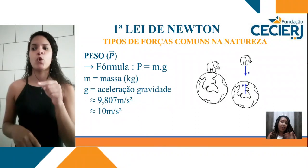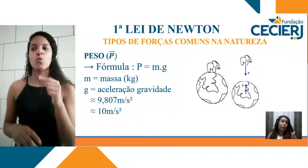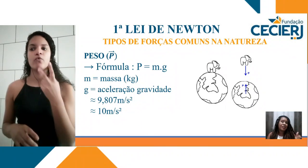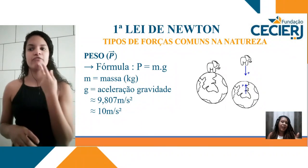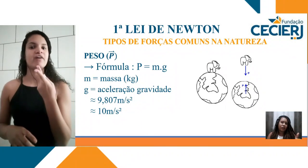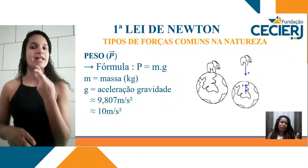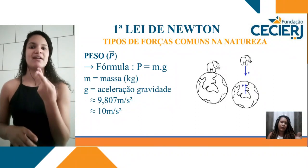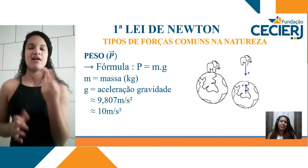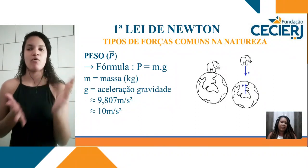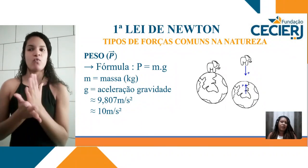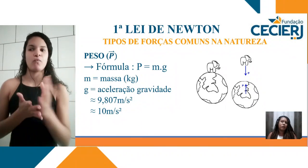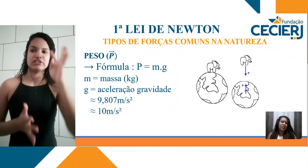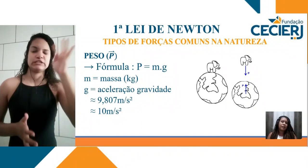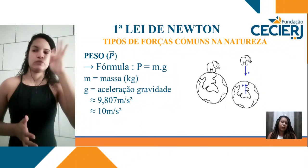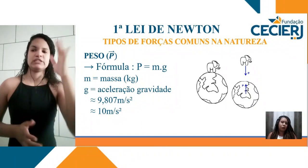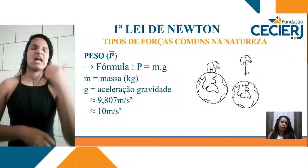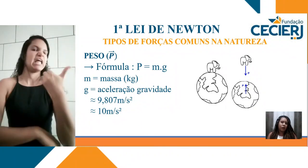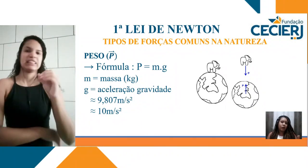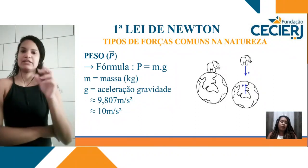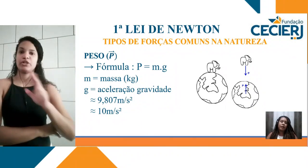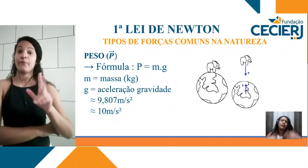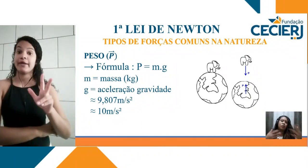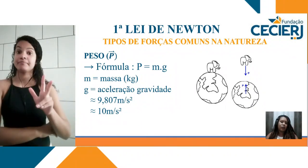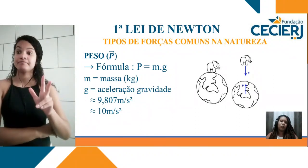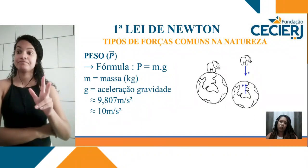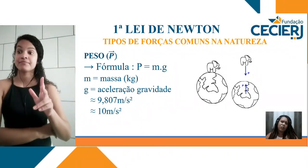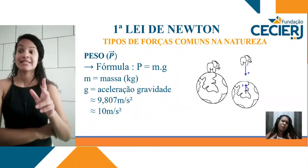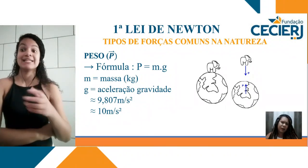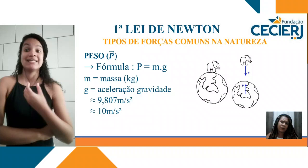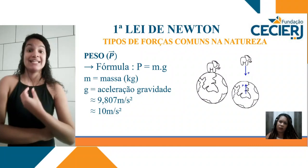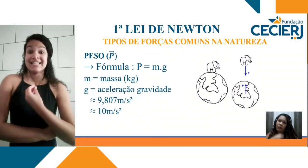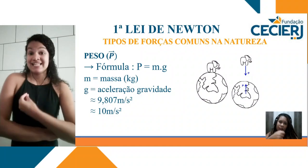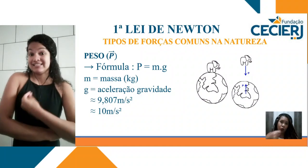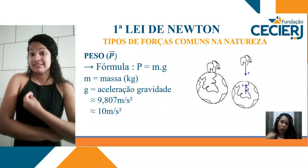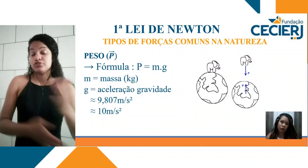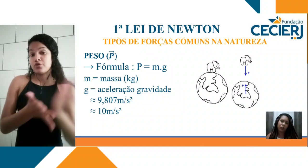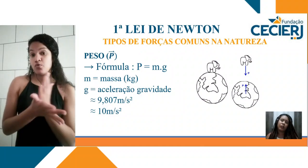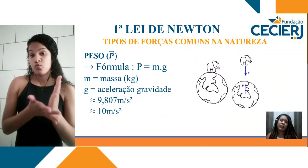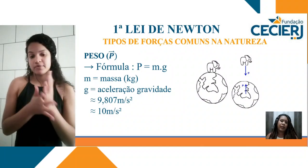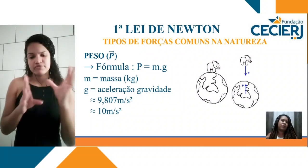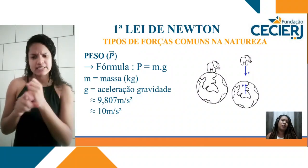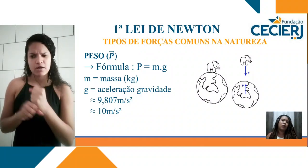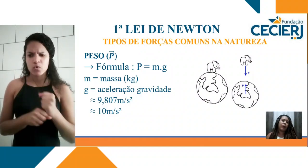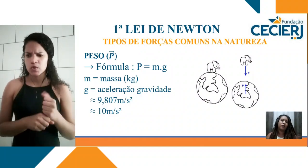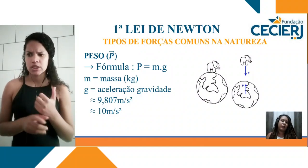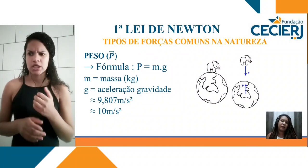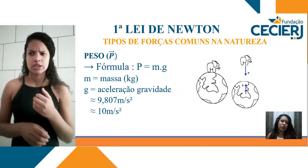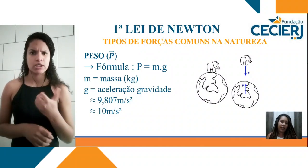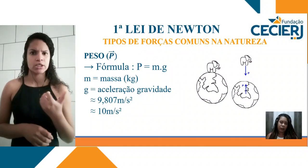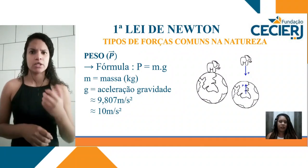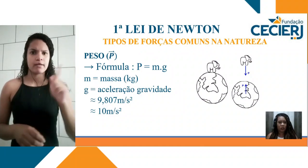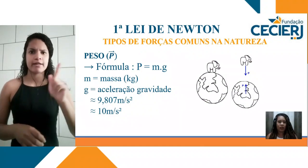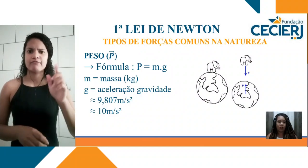gravidade é realmente 10. Você precisa levar isso em consideração. E existem questões também que você faz conta que a gravidade não é